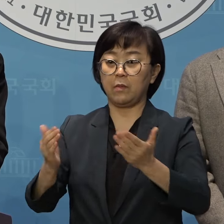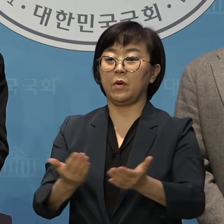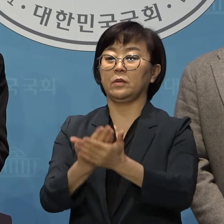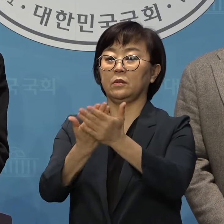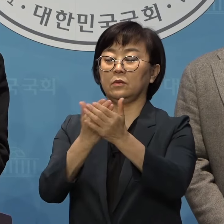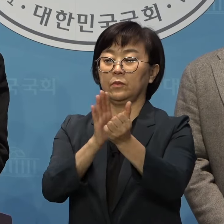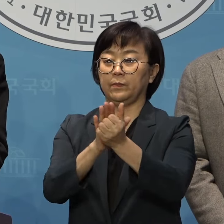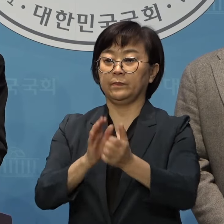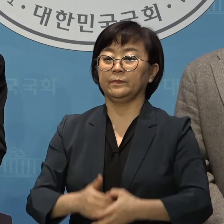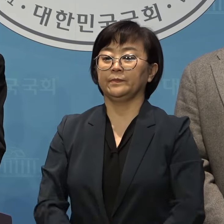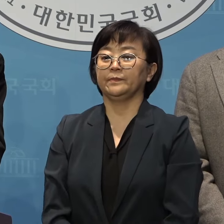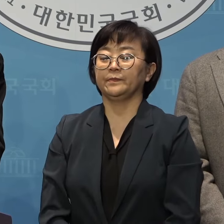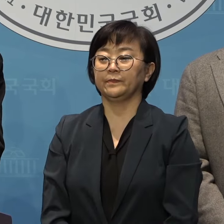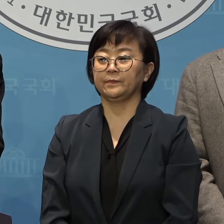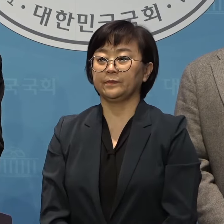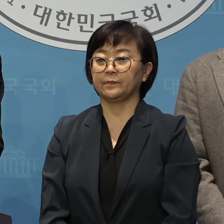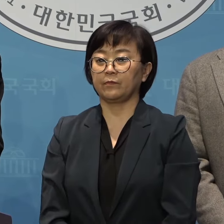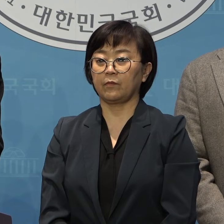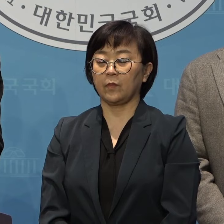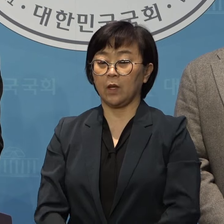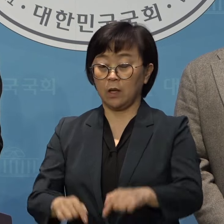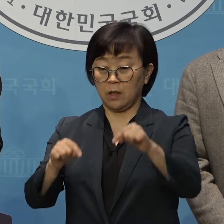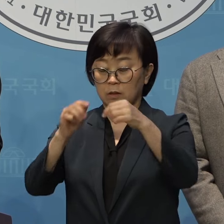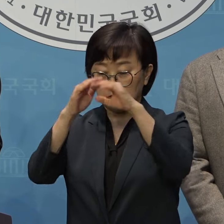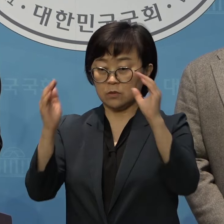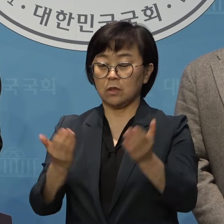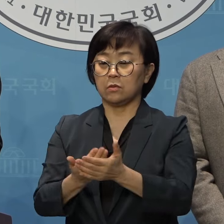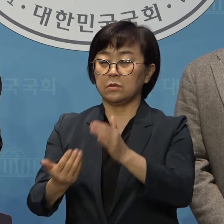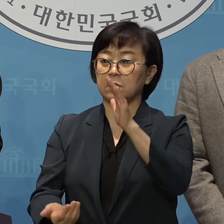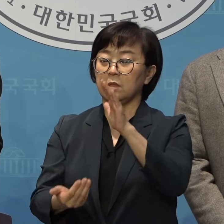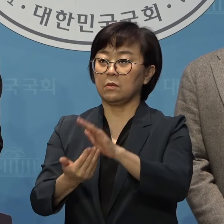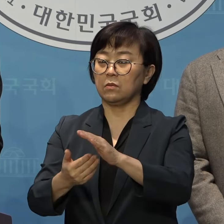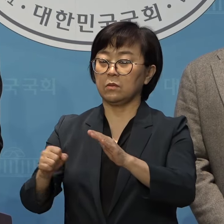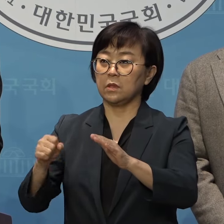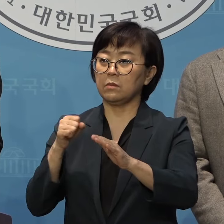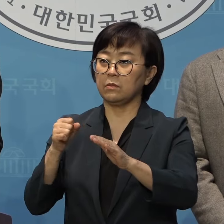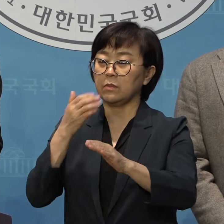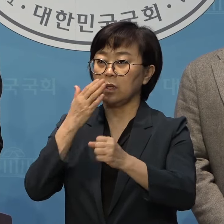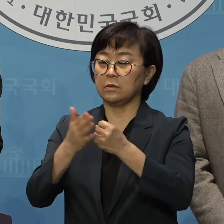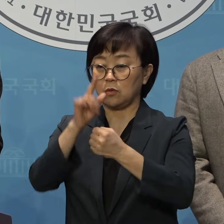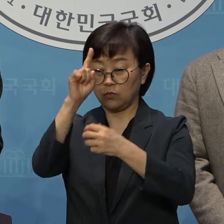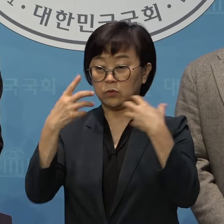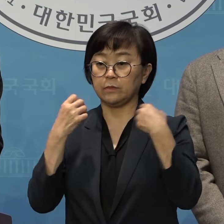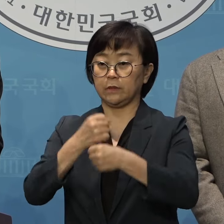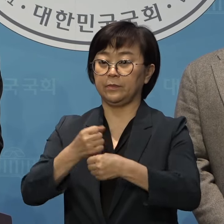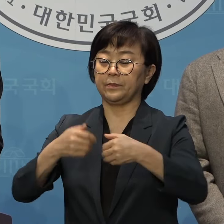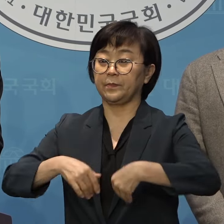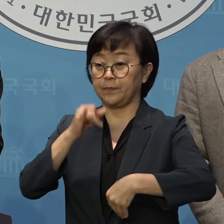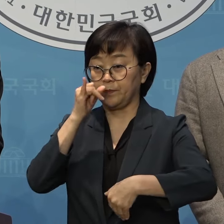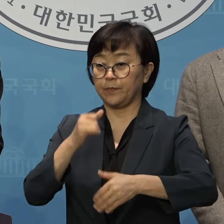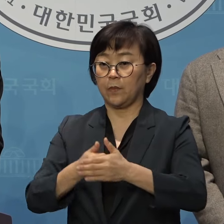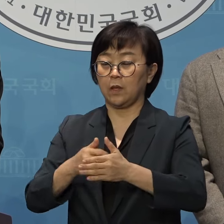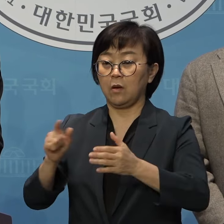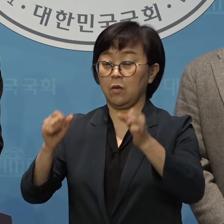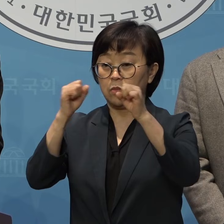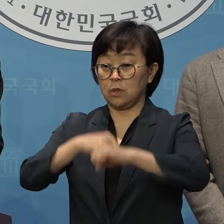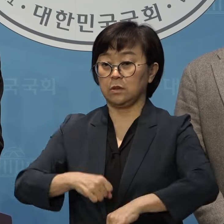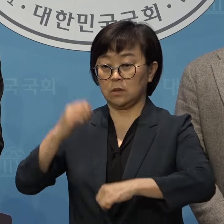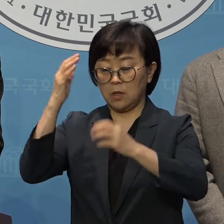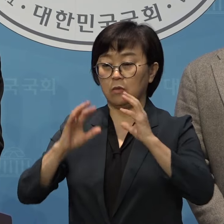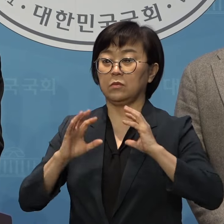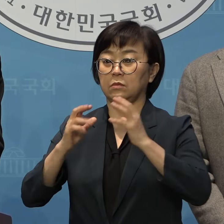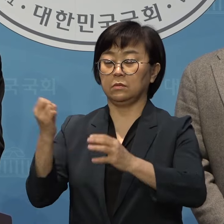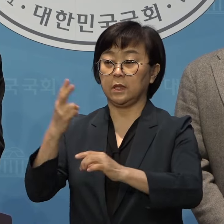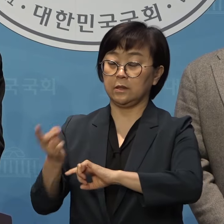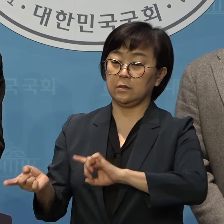번영을 돕도록 하겠습니다. 전체적으로 최고의 역량을 갖춘 정부를 구성해야 합니다. 허물어지는 대한민국을